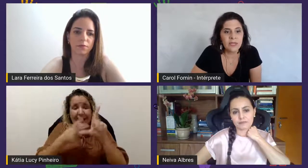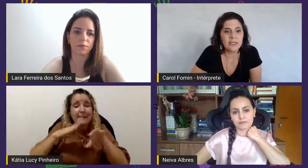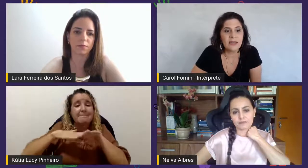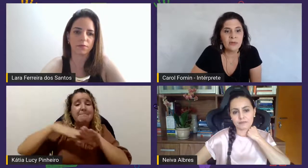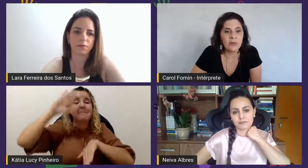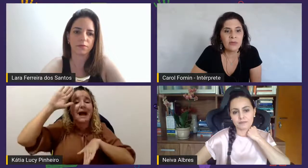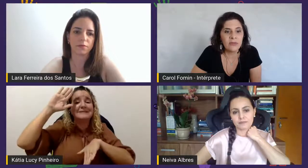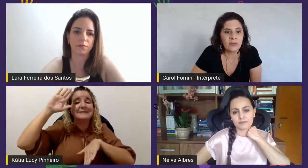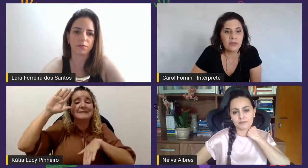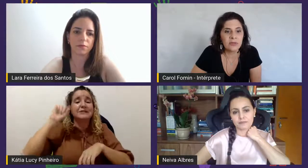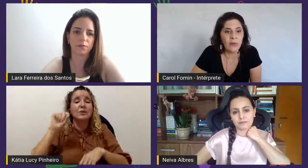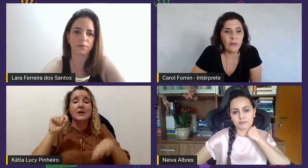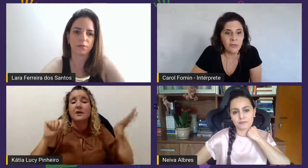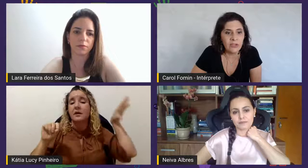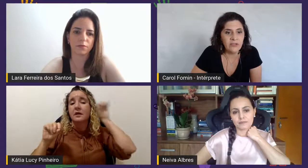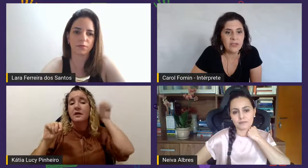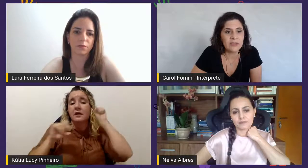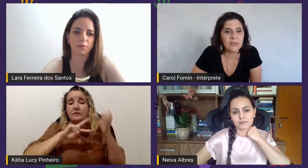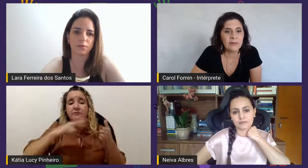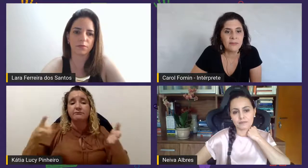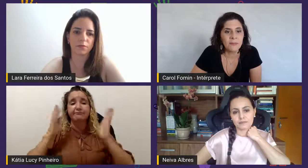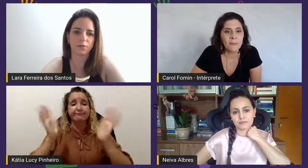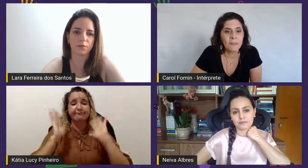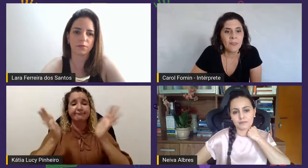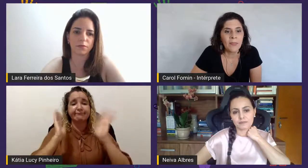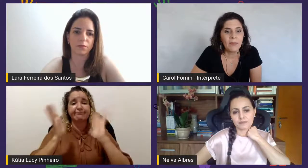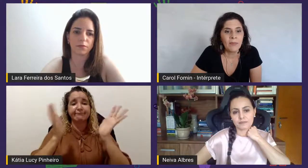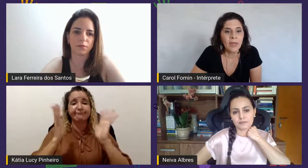dos profissionais tradutores ouvintes,